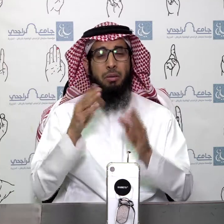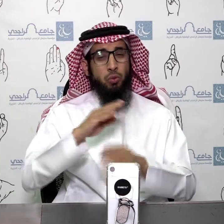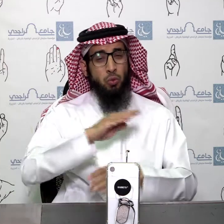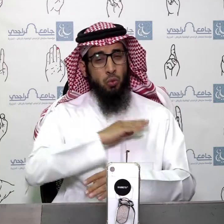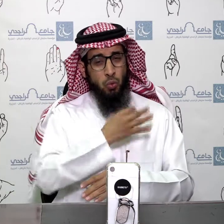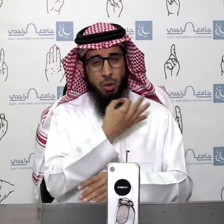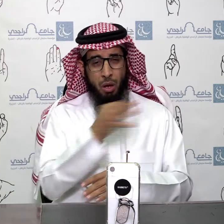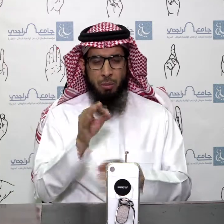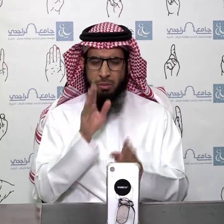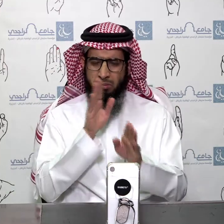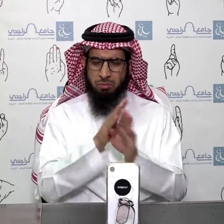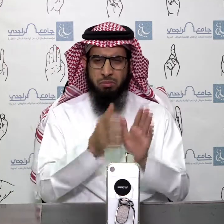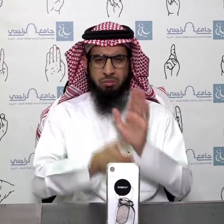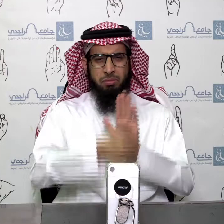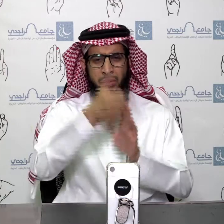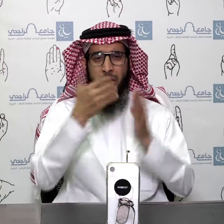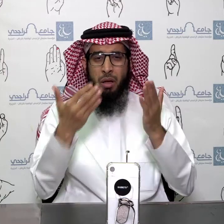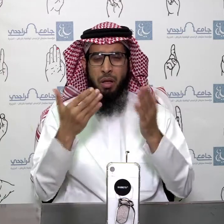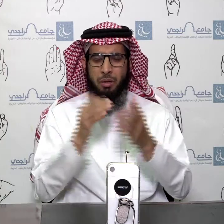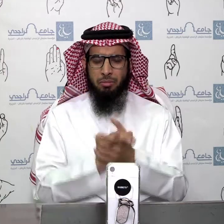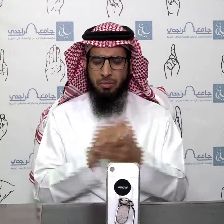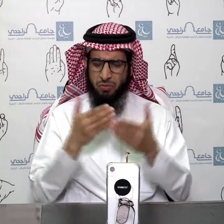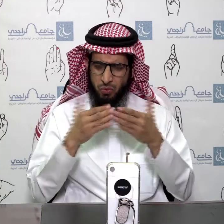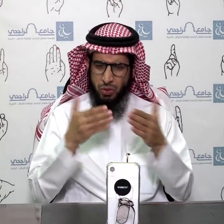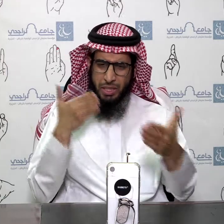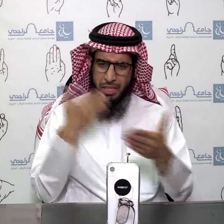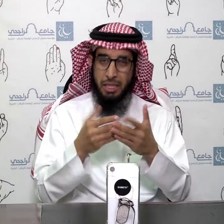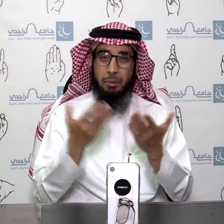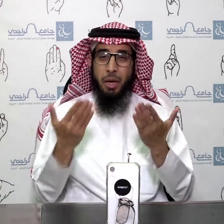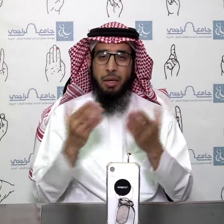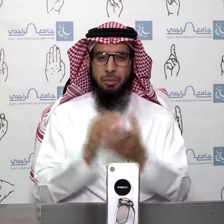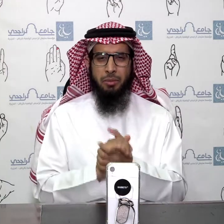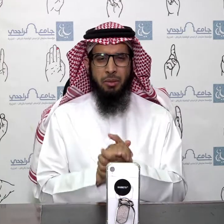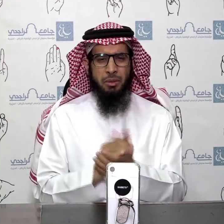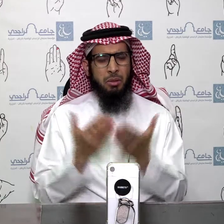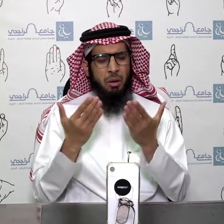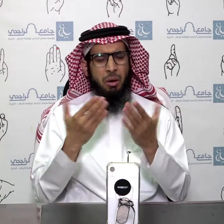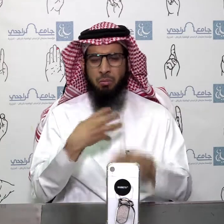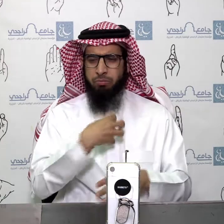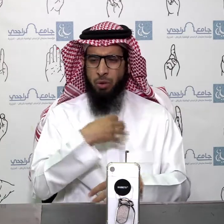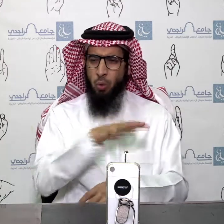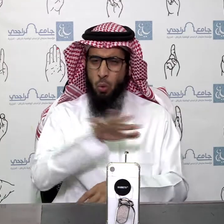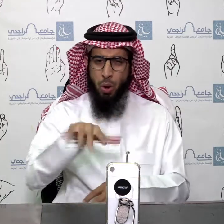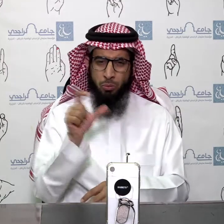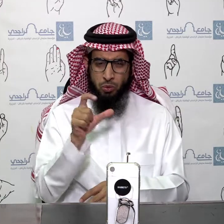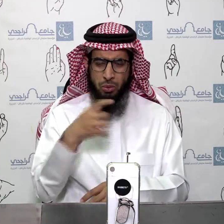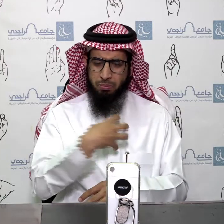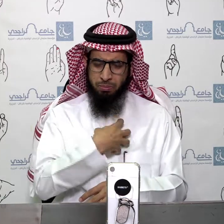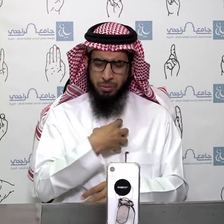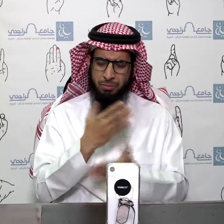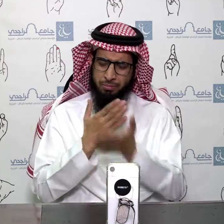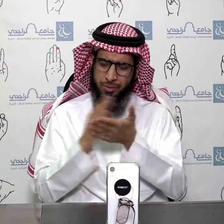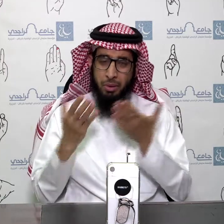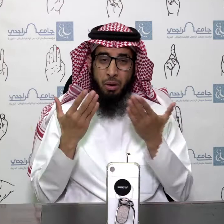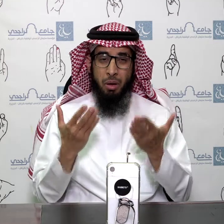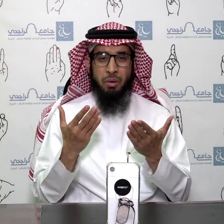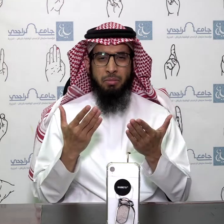فتحا قريبا عاجلا يا رب العالمين. اللهم فرج هم المهمومين، ونفس كرب المكروبين، واقض الدين